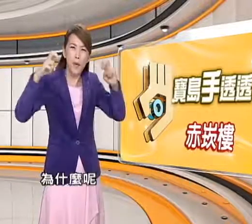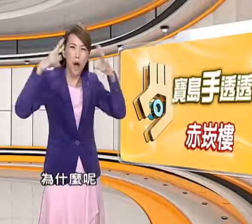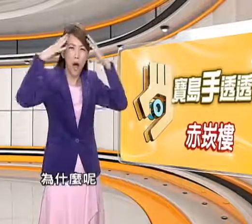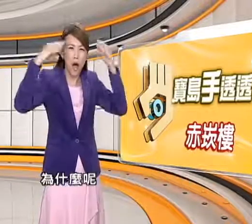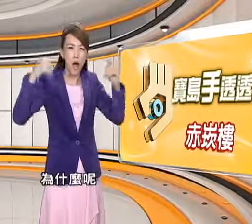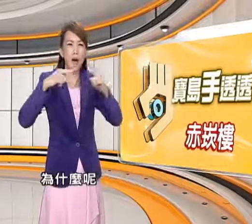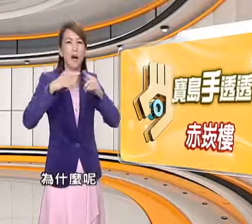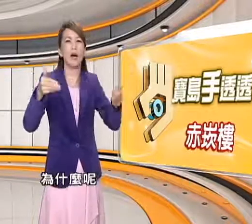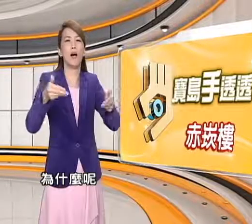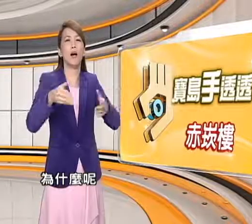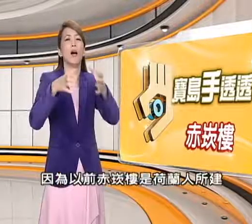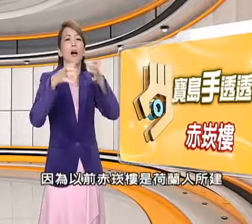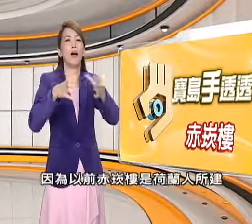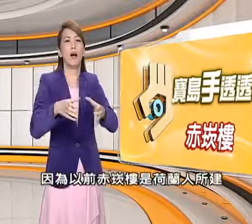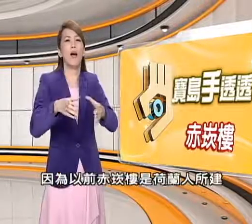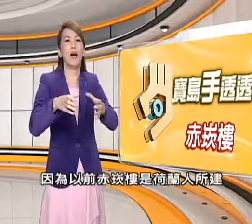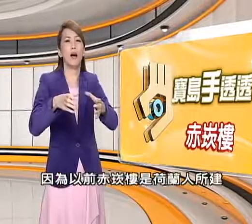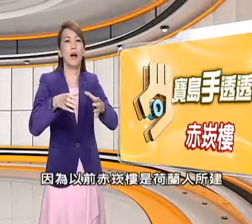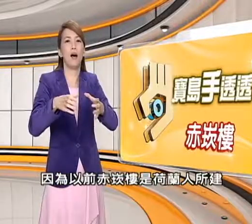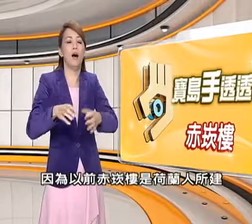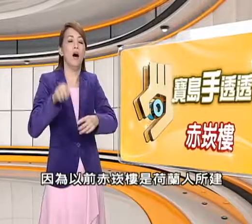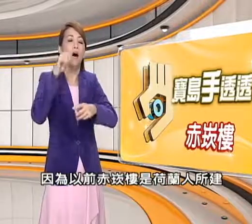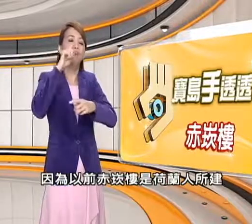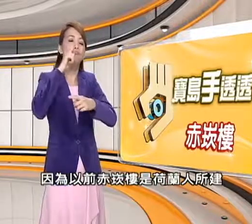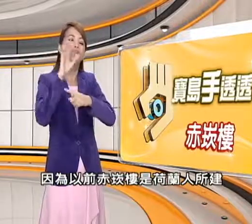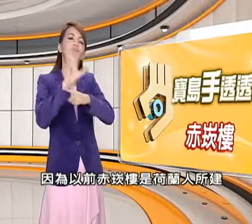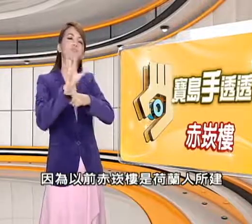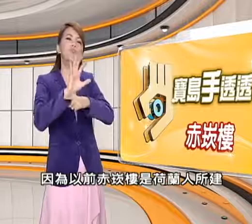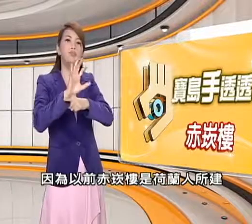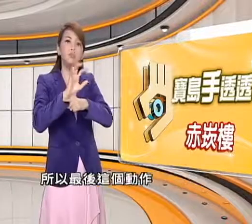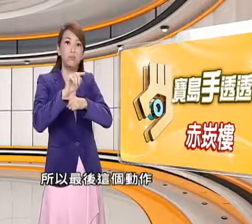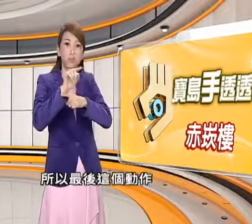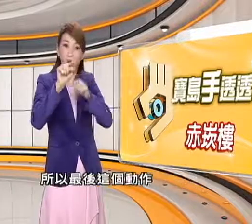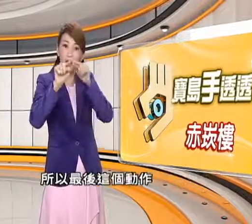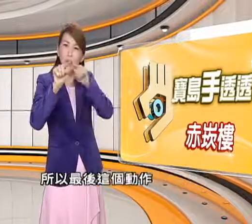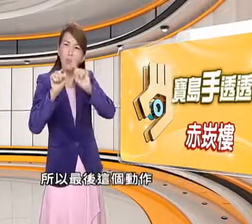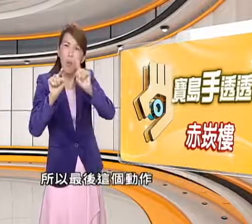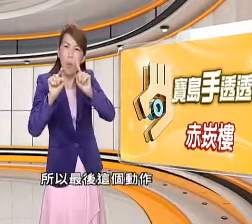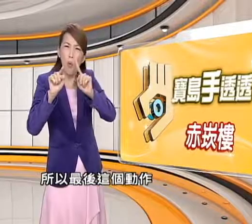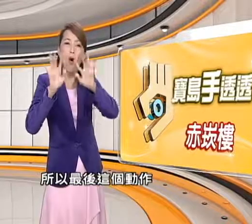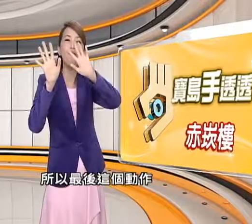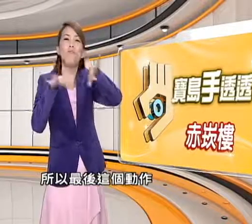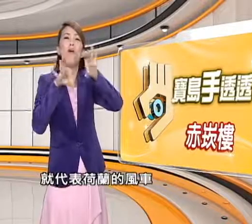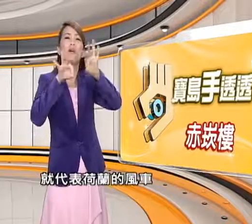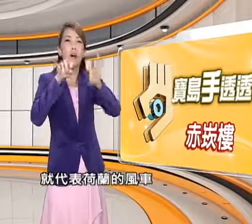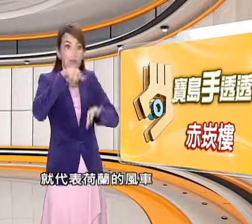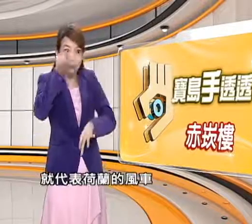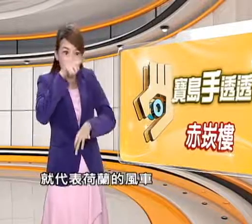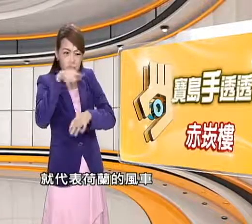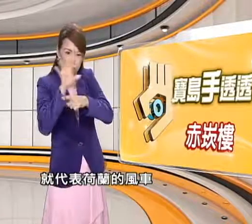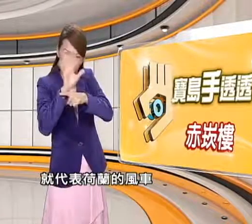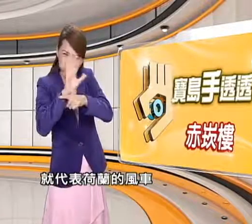么呢？因为以前赤坎楼是荷兰人所建，所以最后这个动作就代表荷兰的风